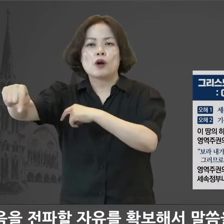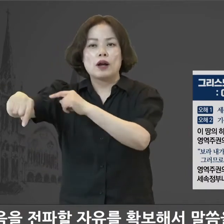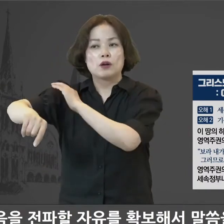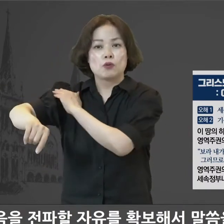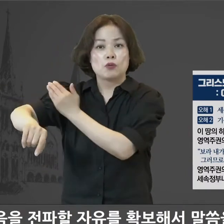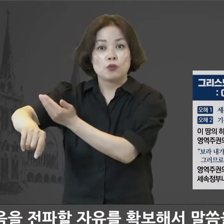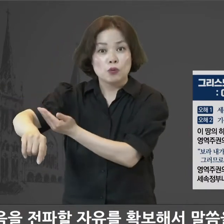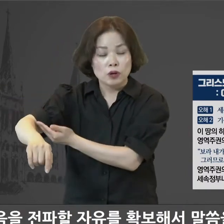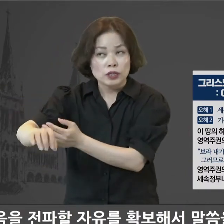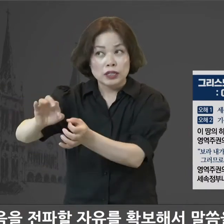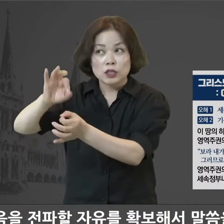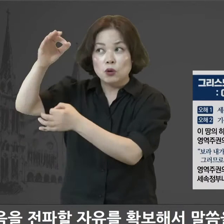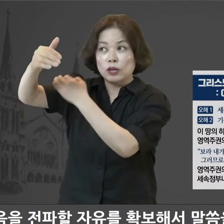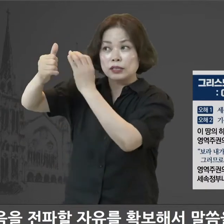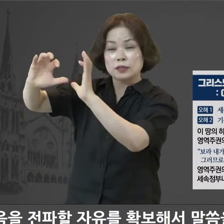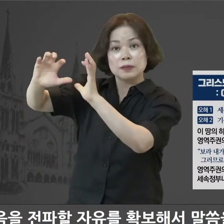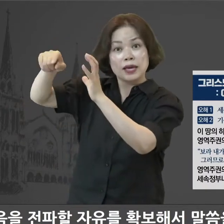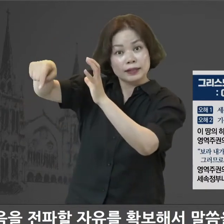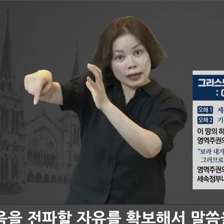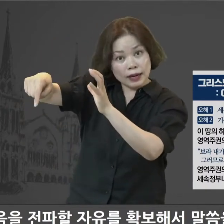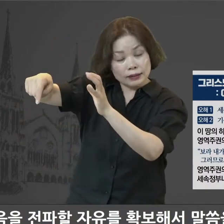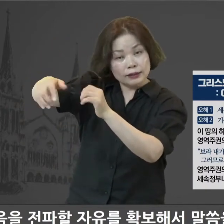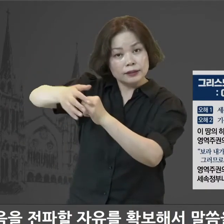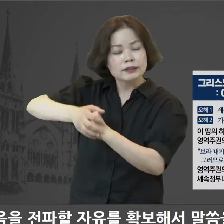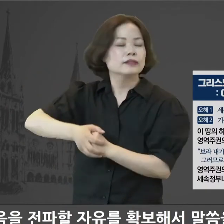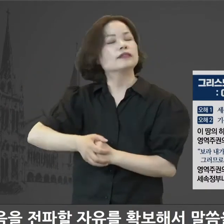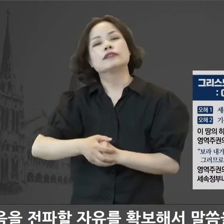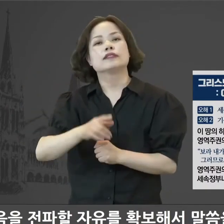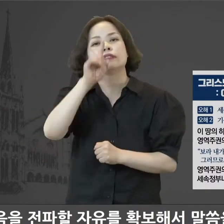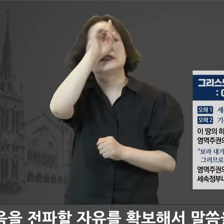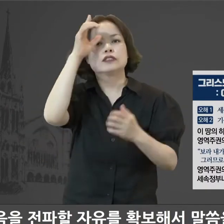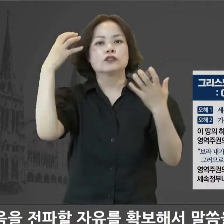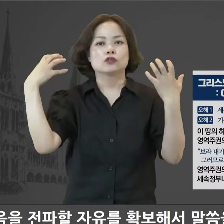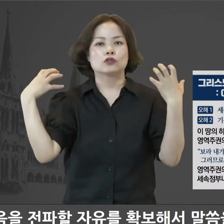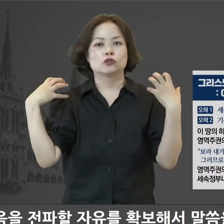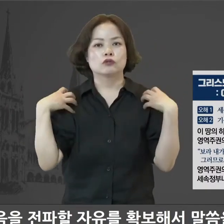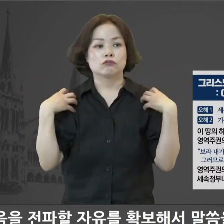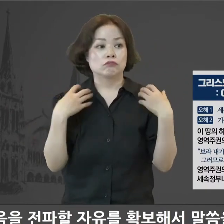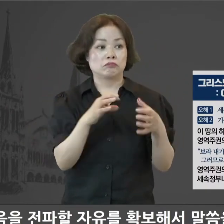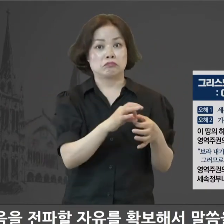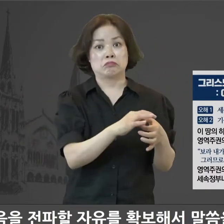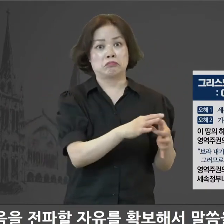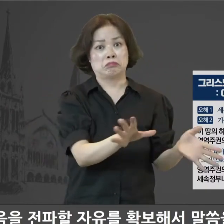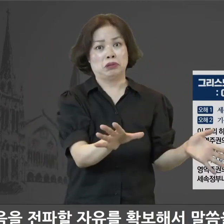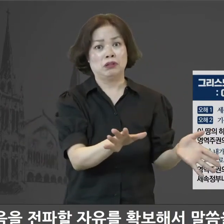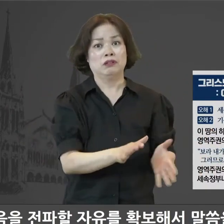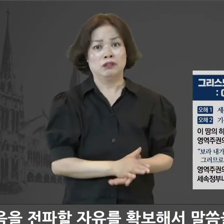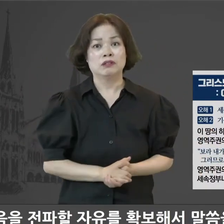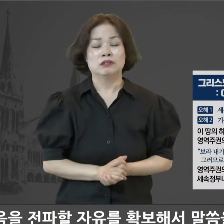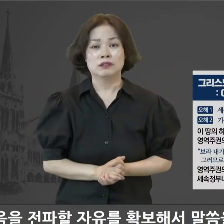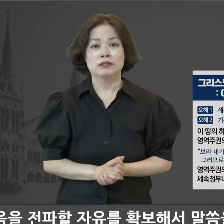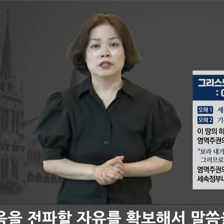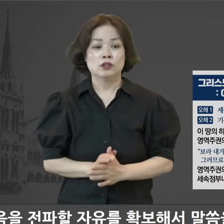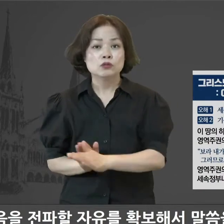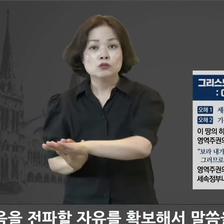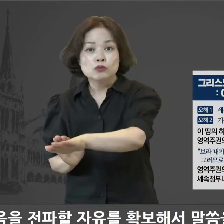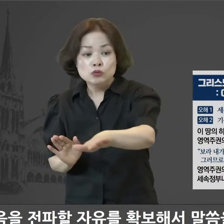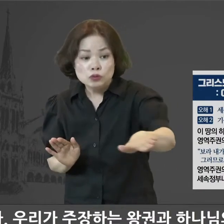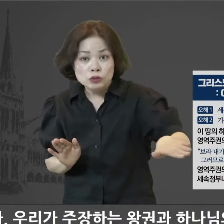추구하는 영원한 하나님의 나라는 이 정부와 별 관계가 없다는 얘기입니다.